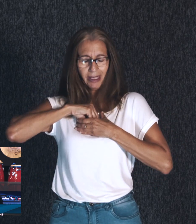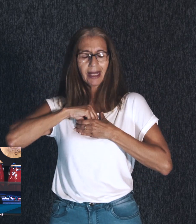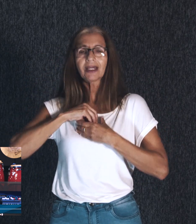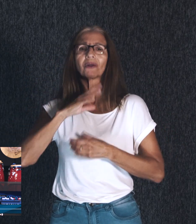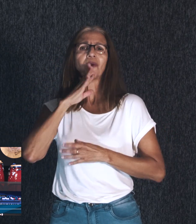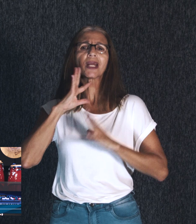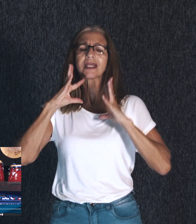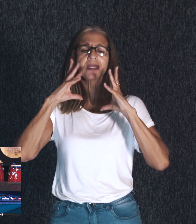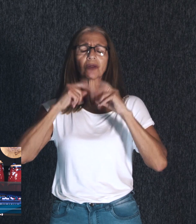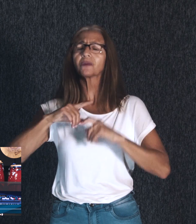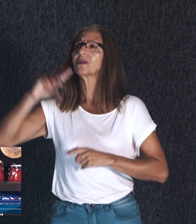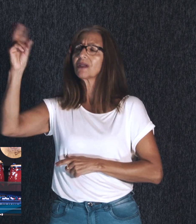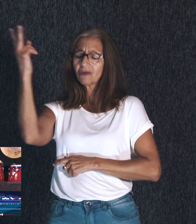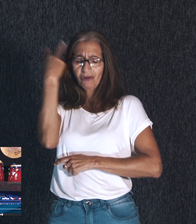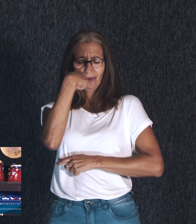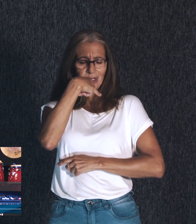nome.